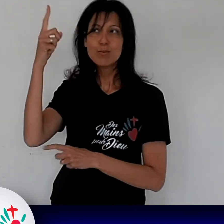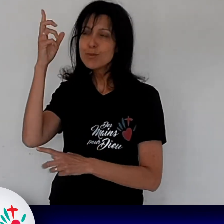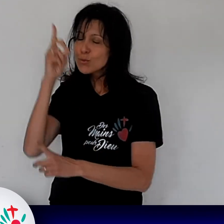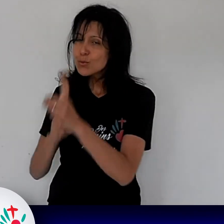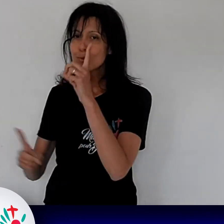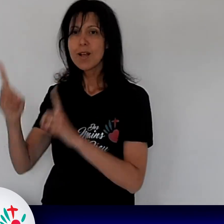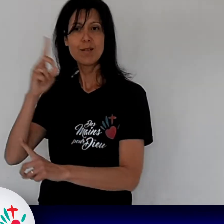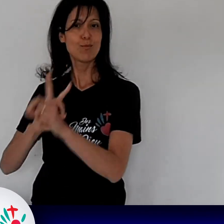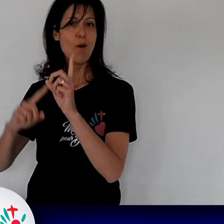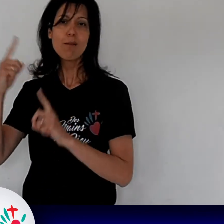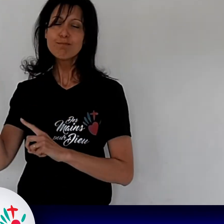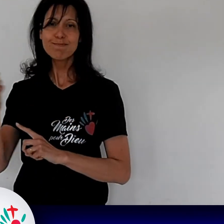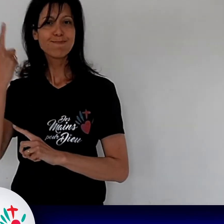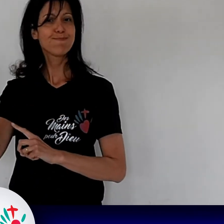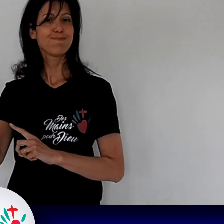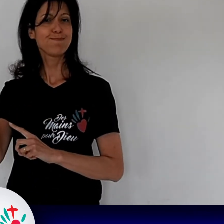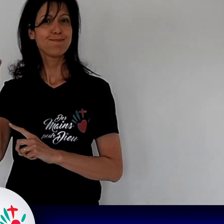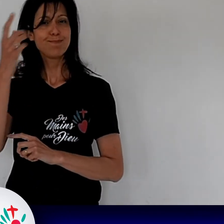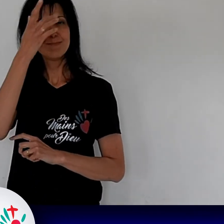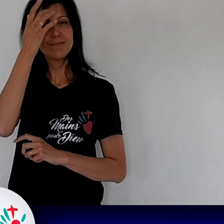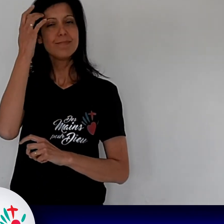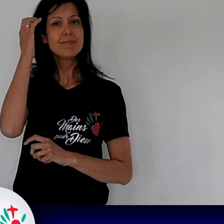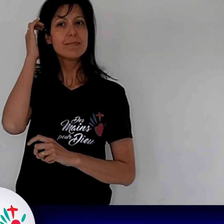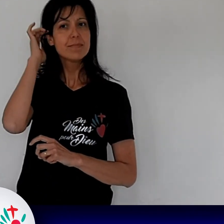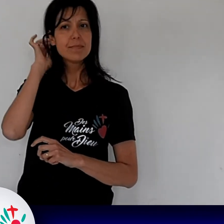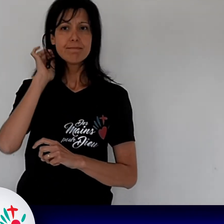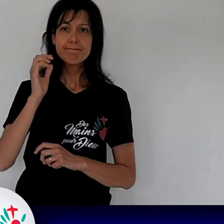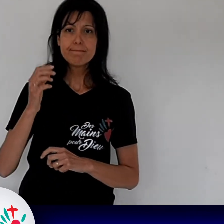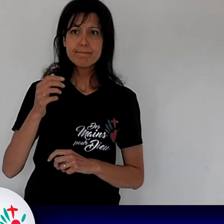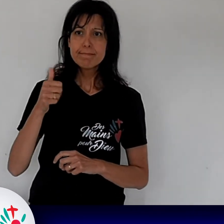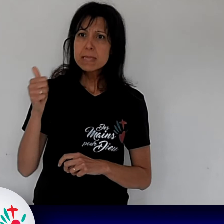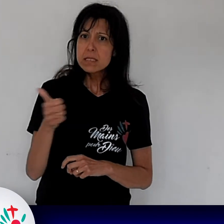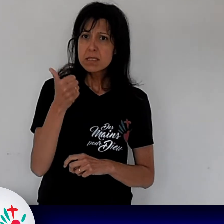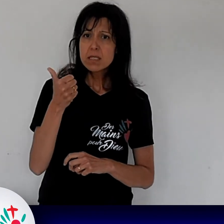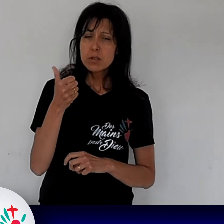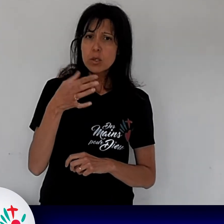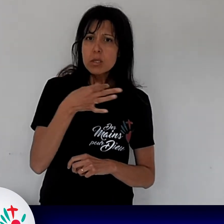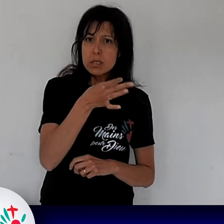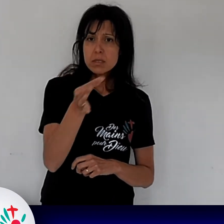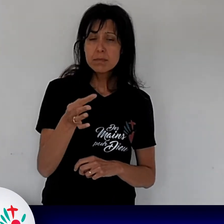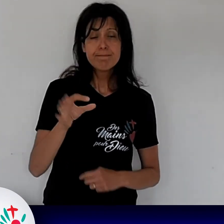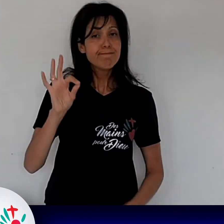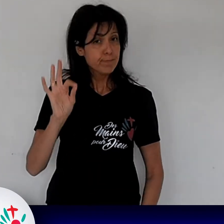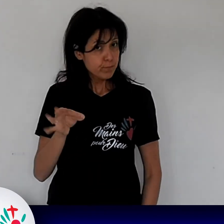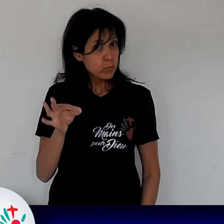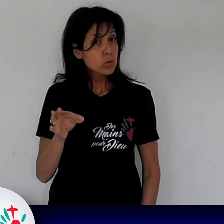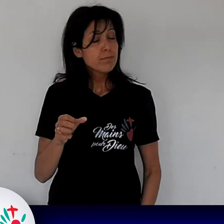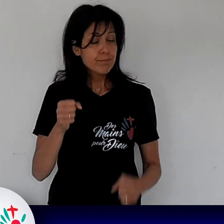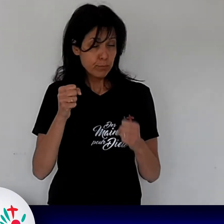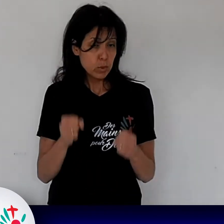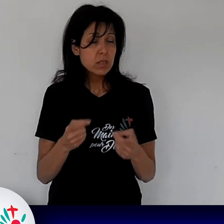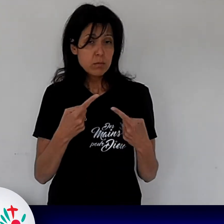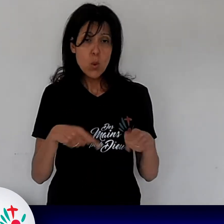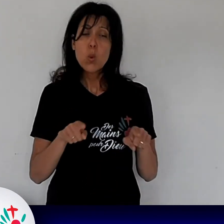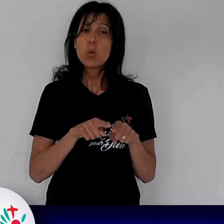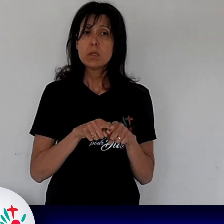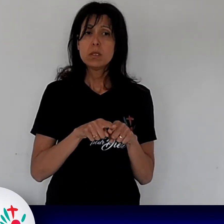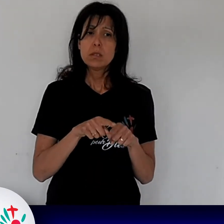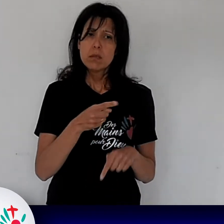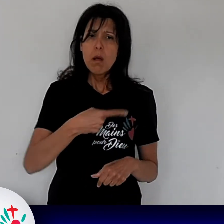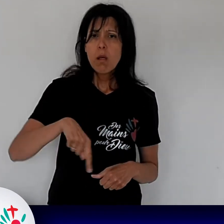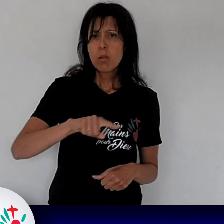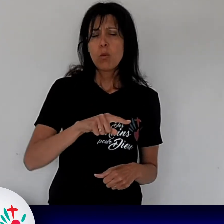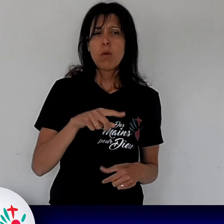Le Seigneur ce matin nous dit, oui, nous pouvons être abattus, parce que tout ce que nous voyons, tout ce que nous